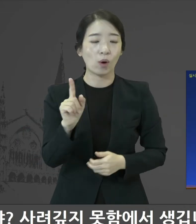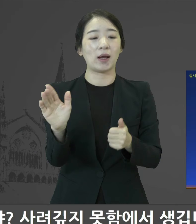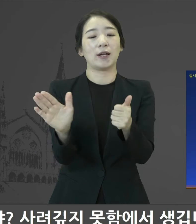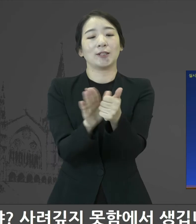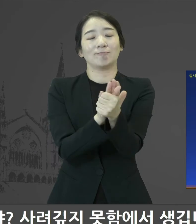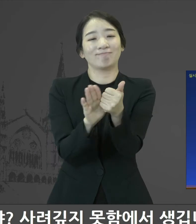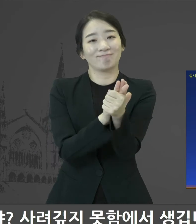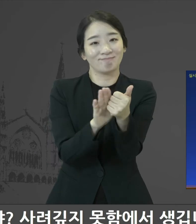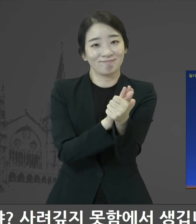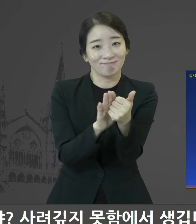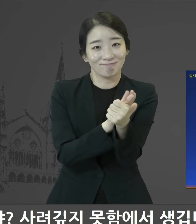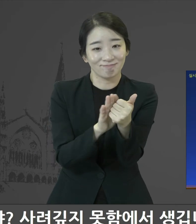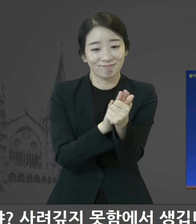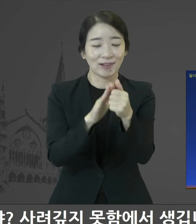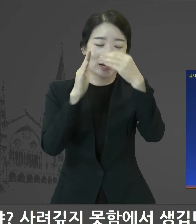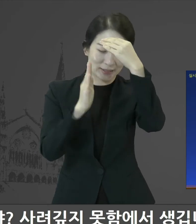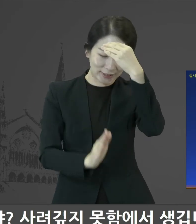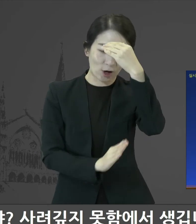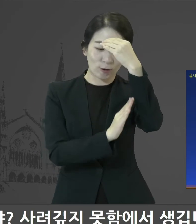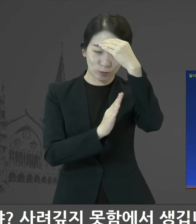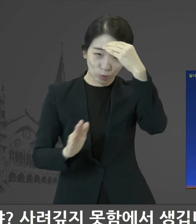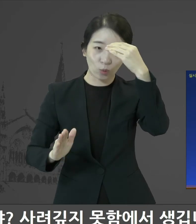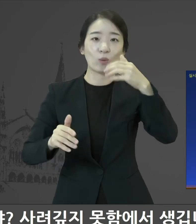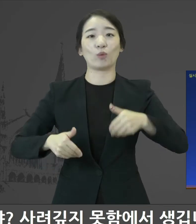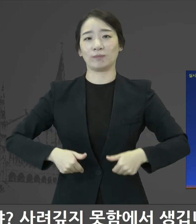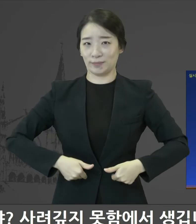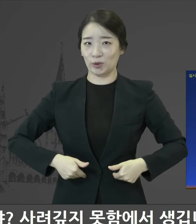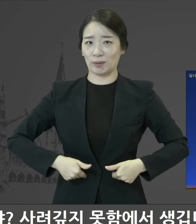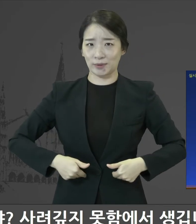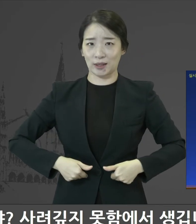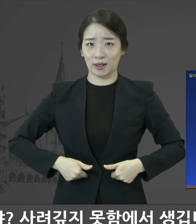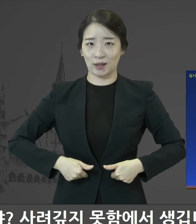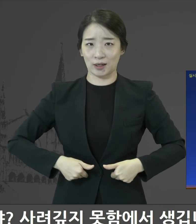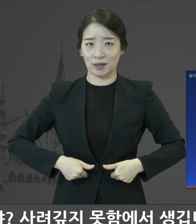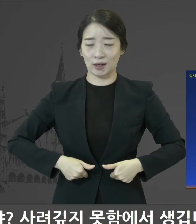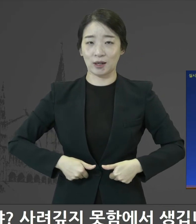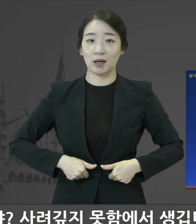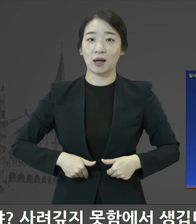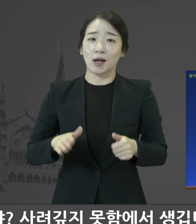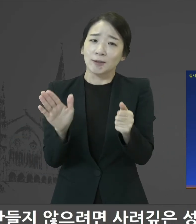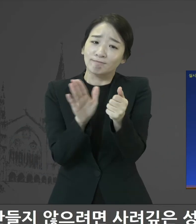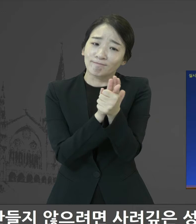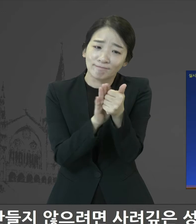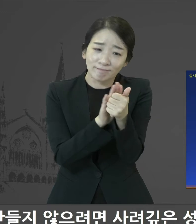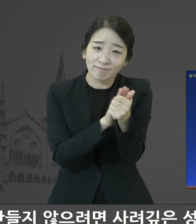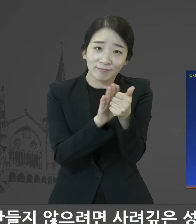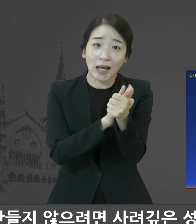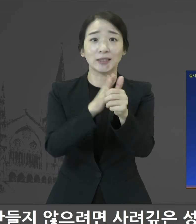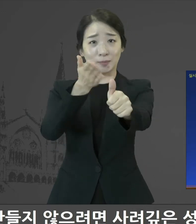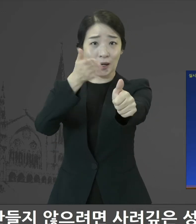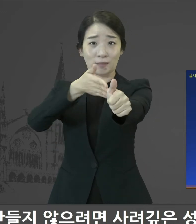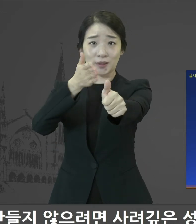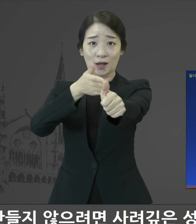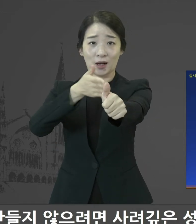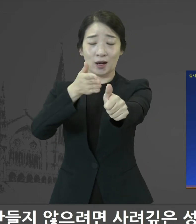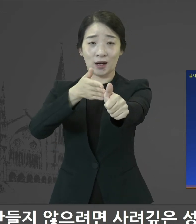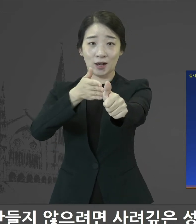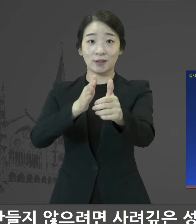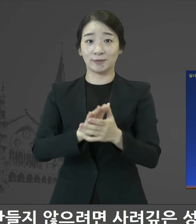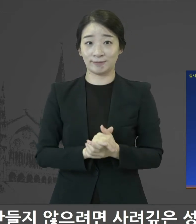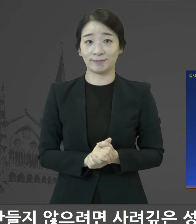되어야 된다라고 설명합니다. 사랑하는 여러분, 사려 깊은 성도 되시기를 주 안에서 소망하며